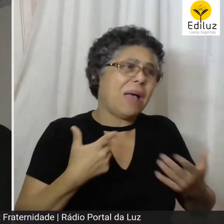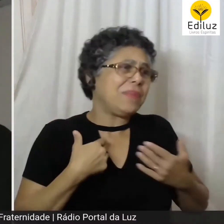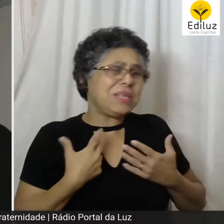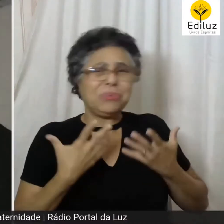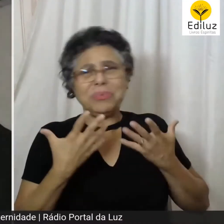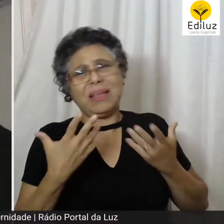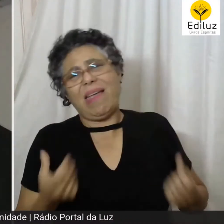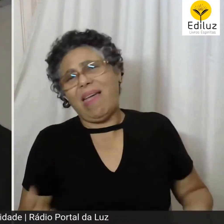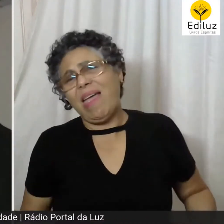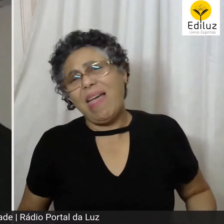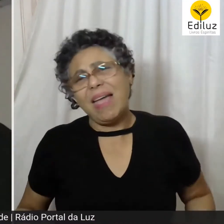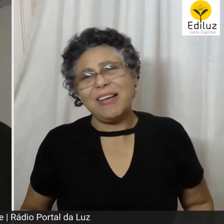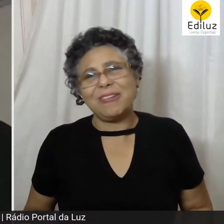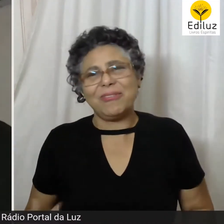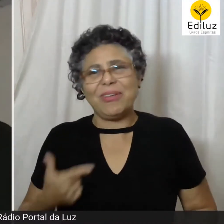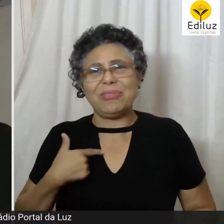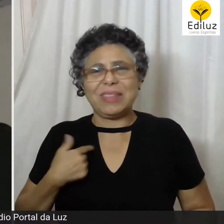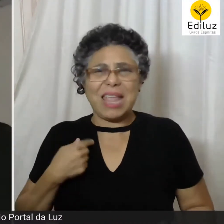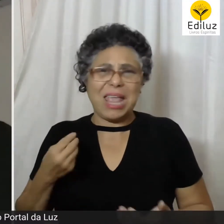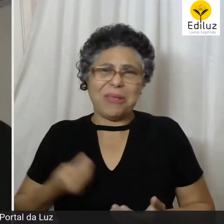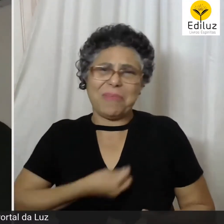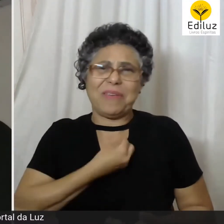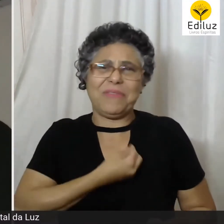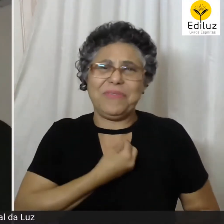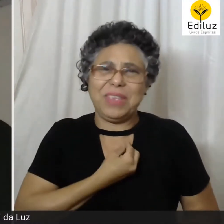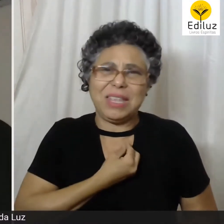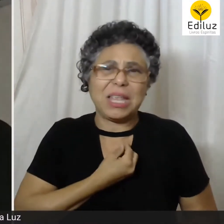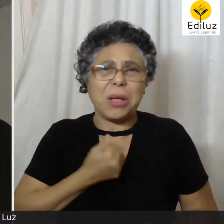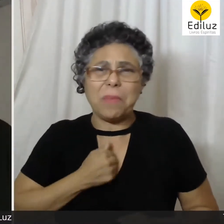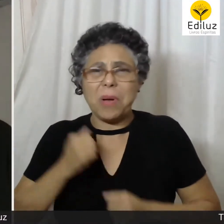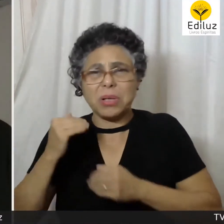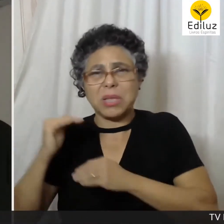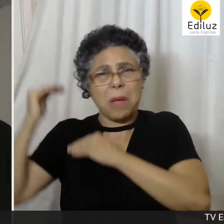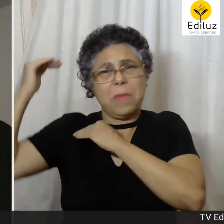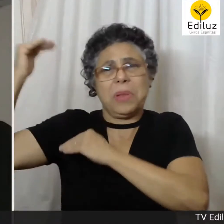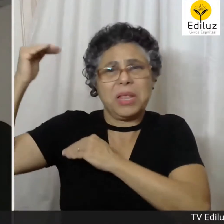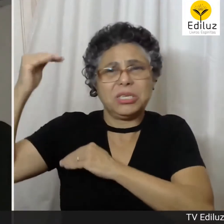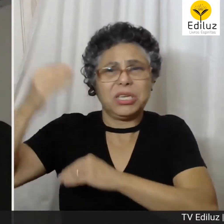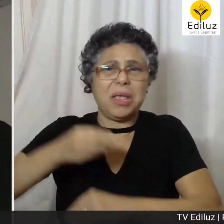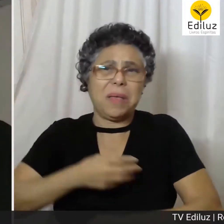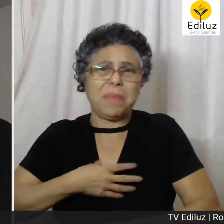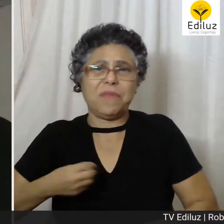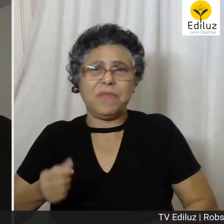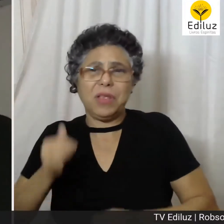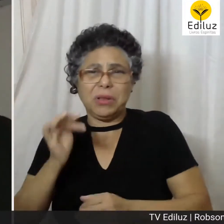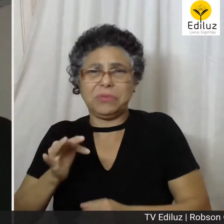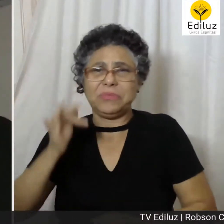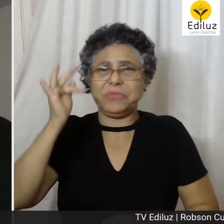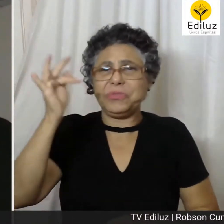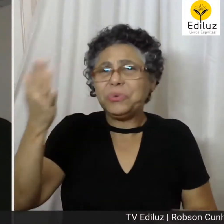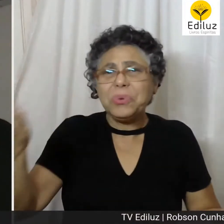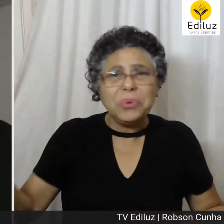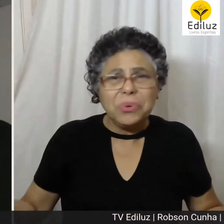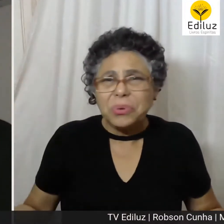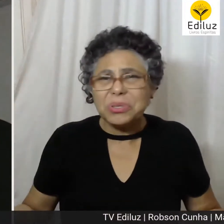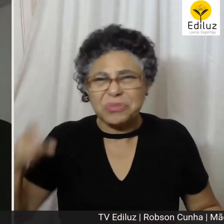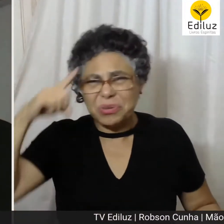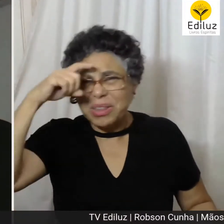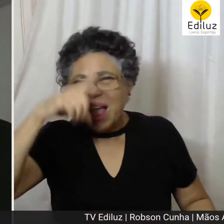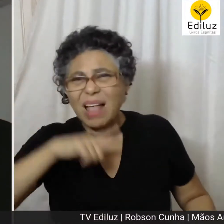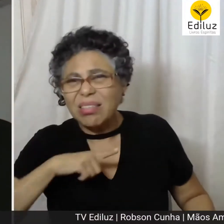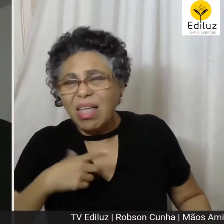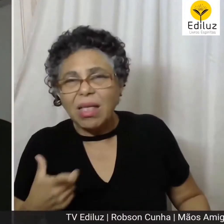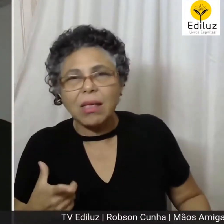pretendo, talvez eu tenha uma sobrevida que possa amparar o meu filho nas dificuldades que ele vier a ter, mas não estamos falando